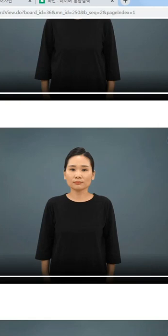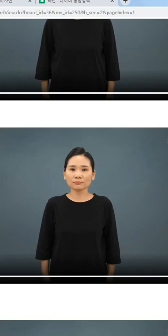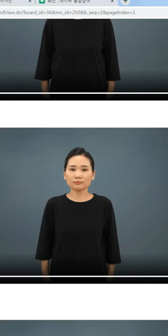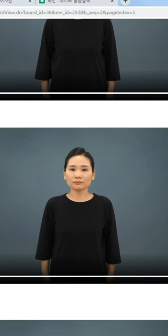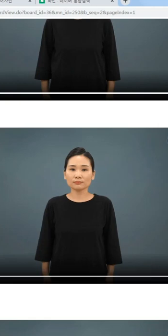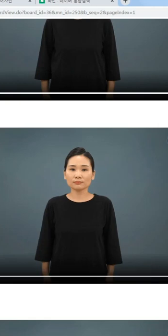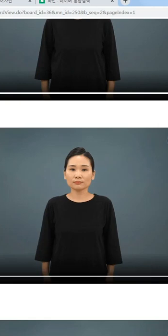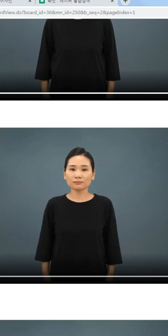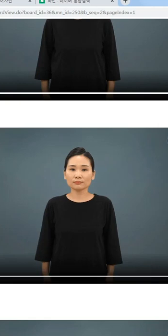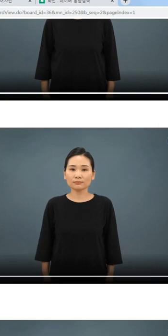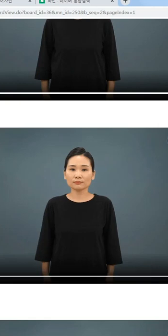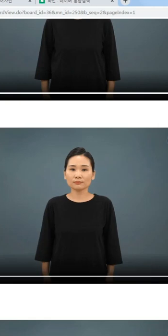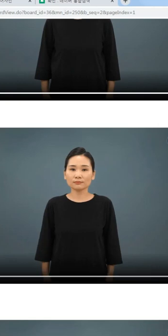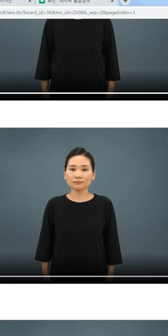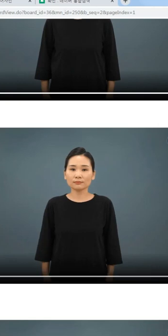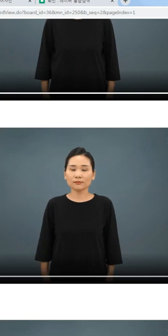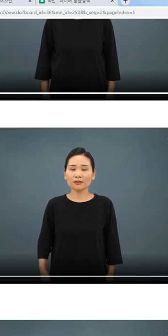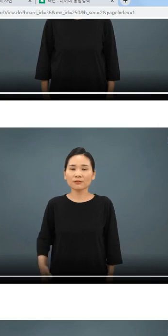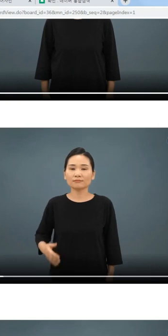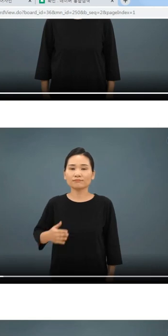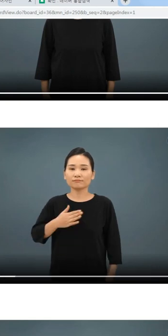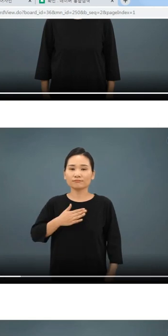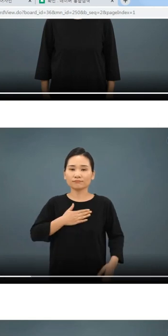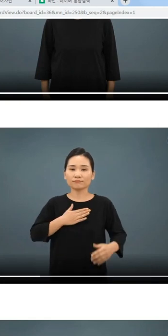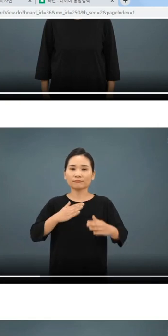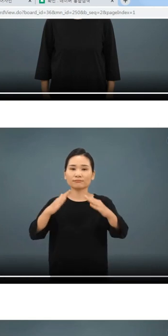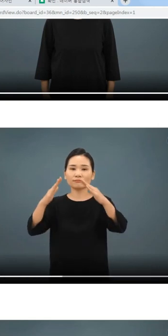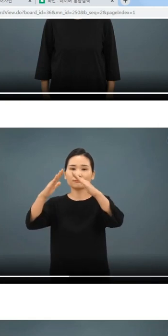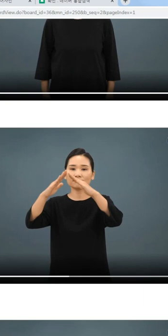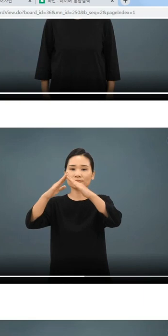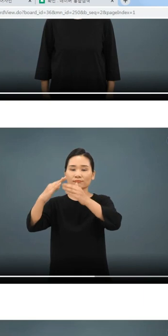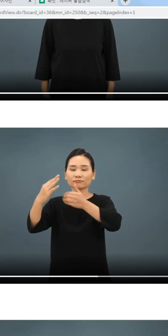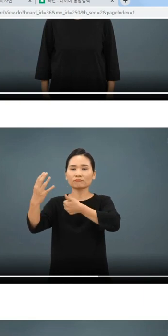그죠? 손의 방향이 보면,